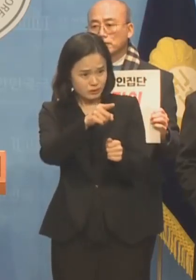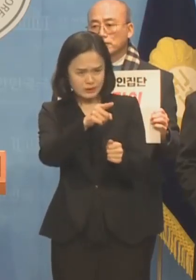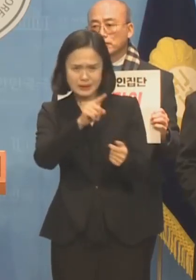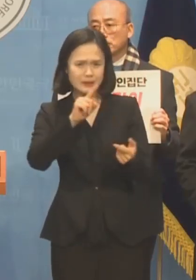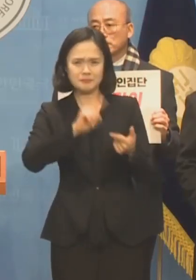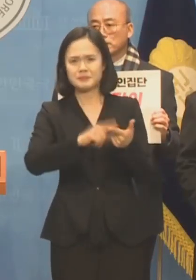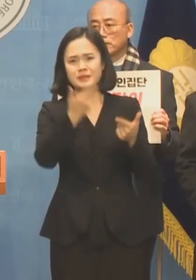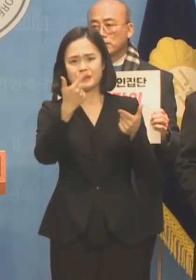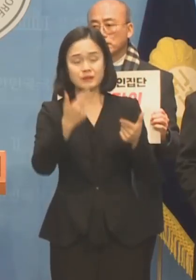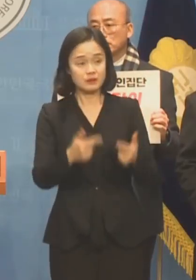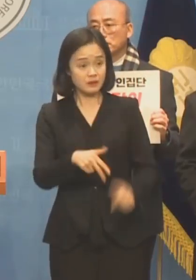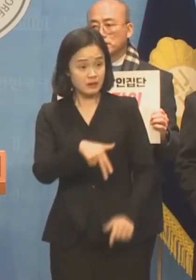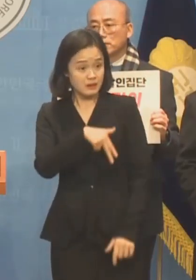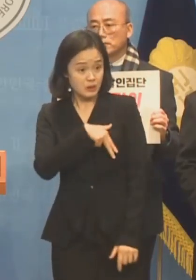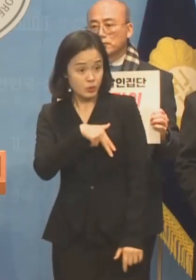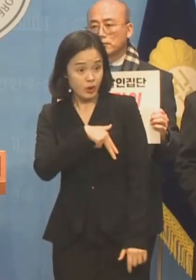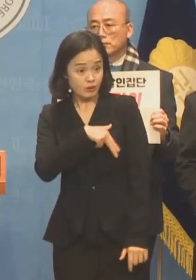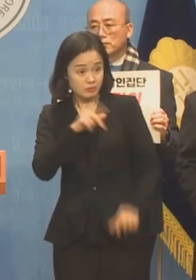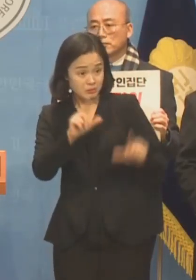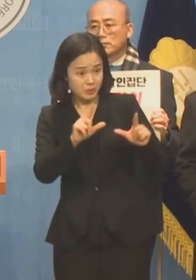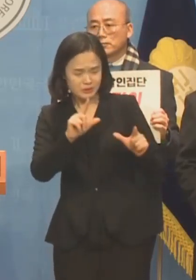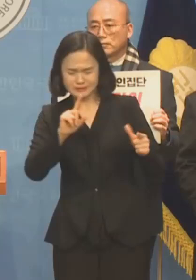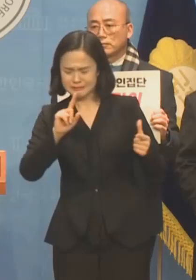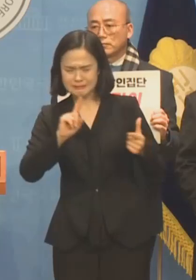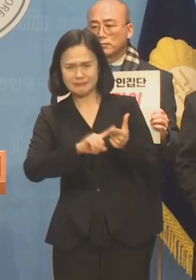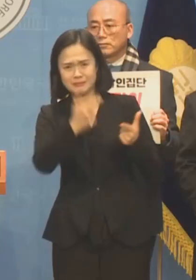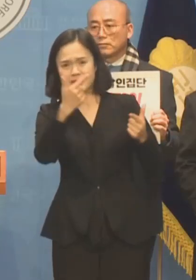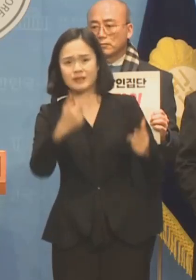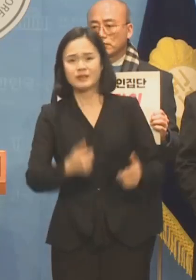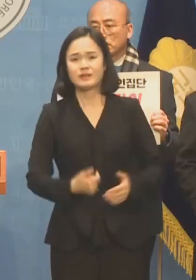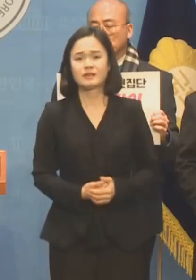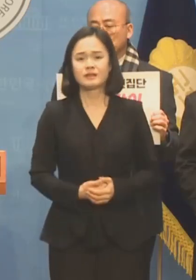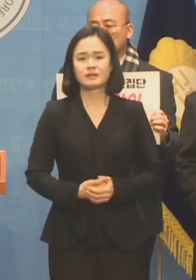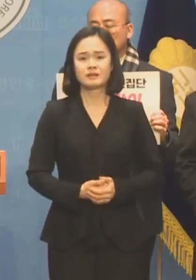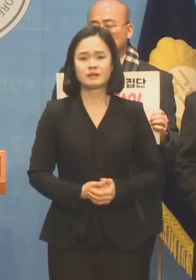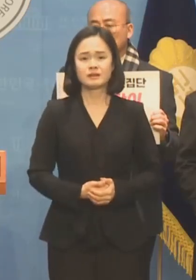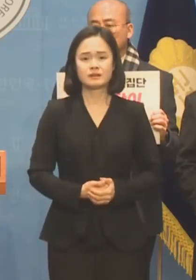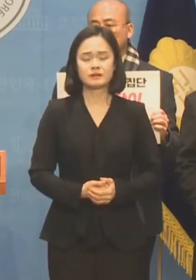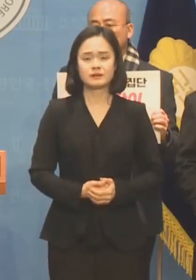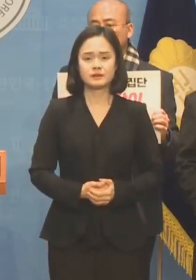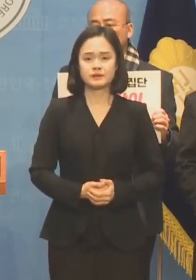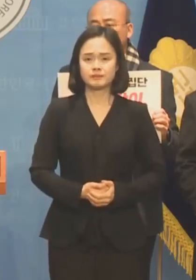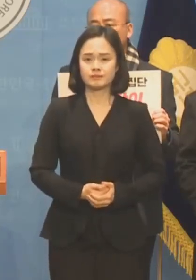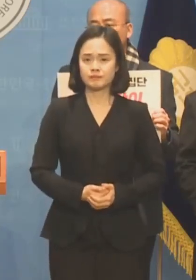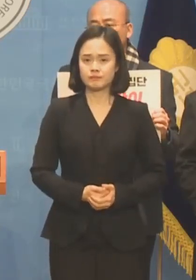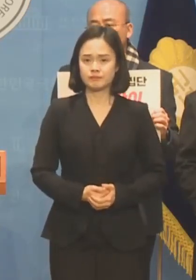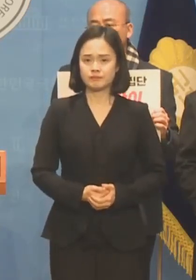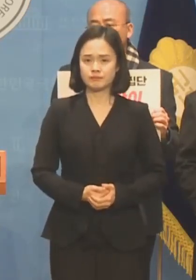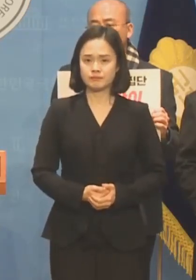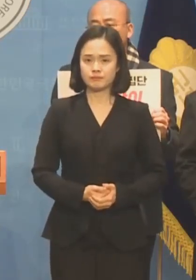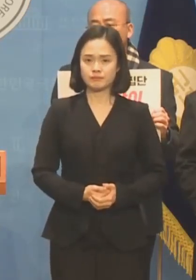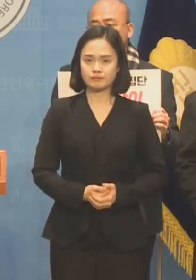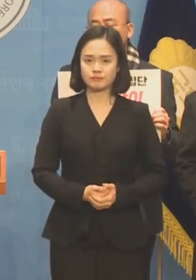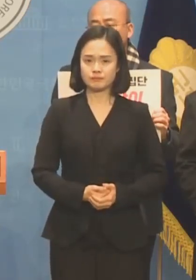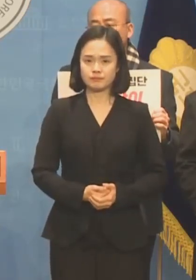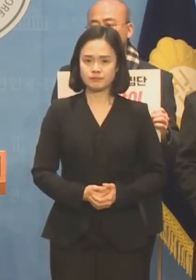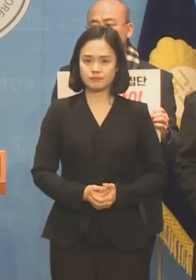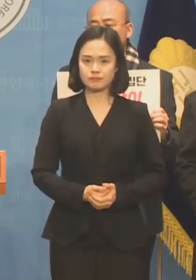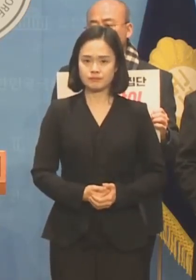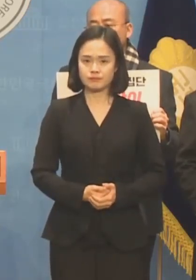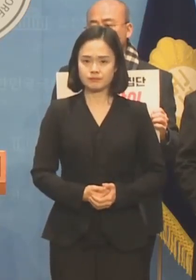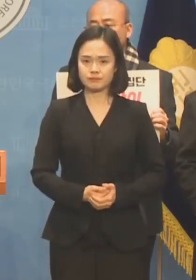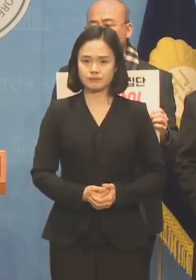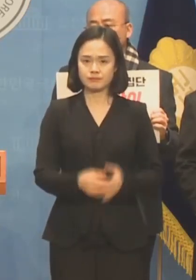모습도 하나도 안 보였습니다. 오직 국회의원은 그 김민선